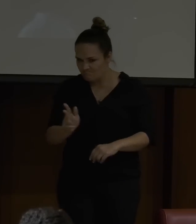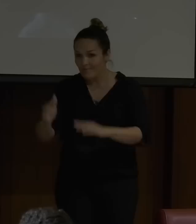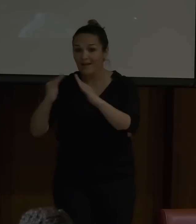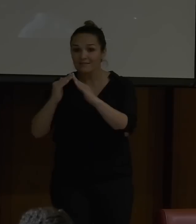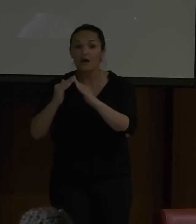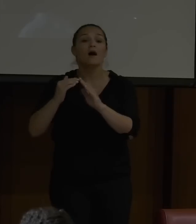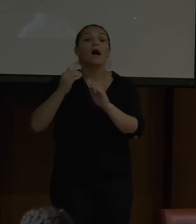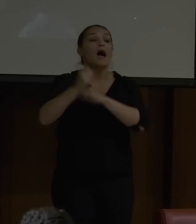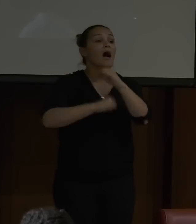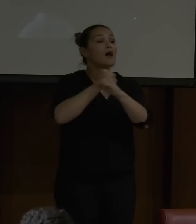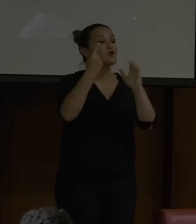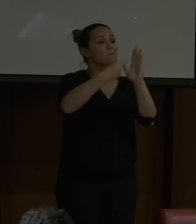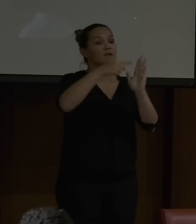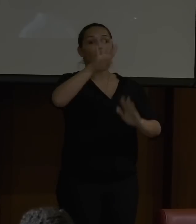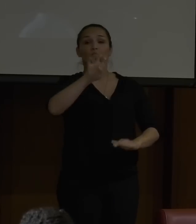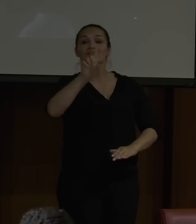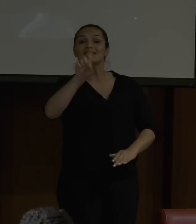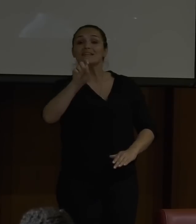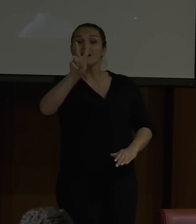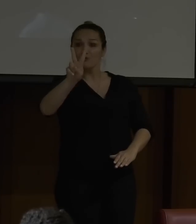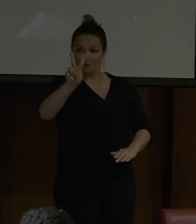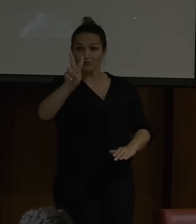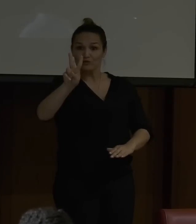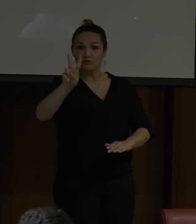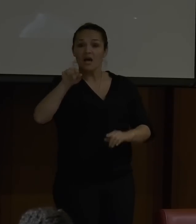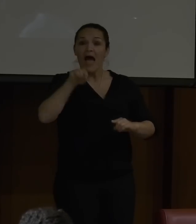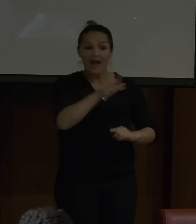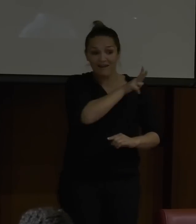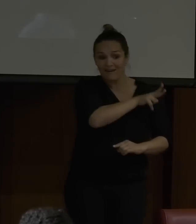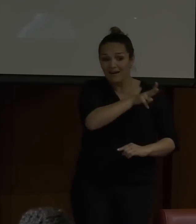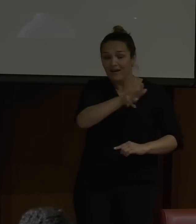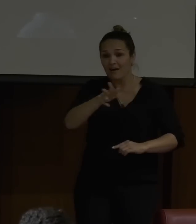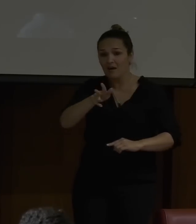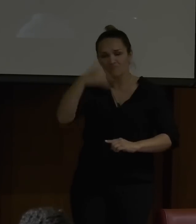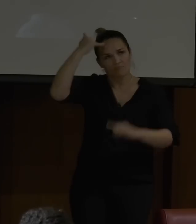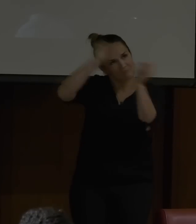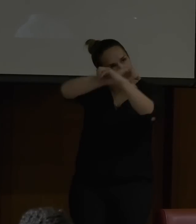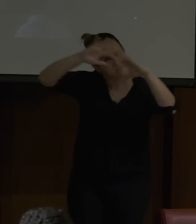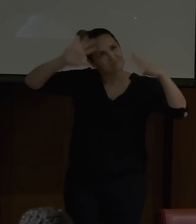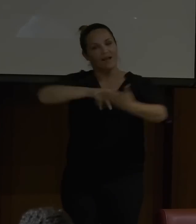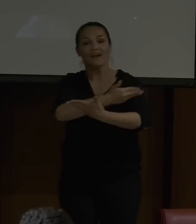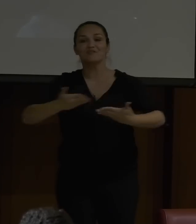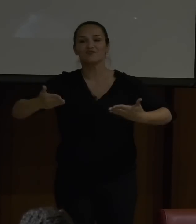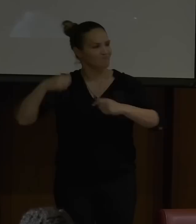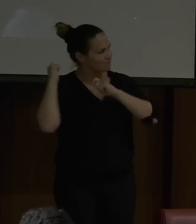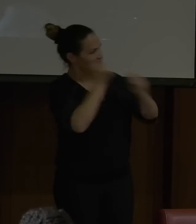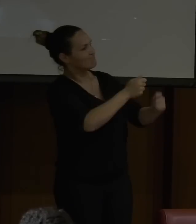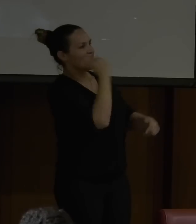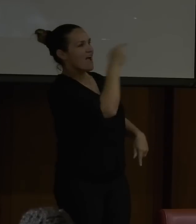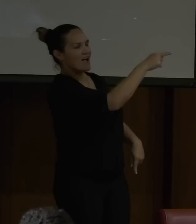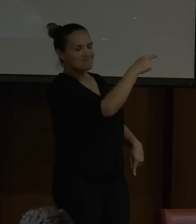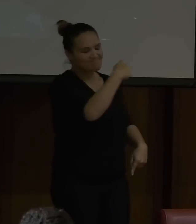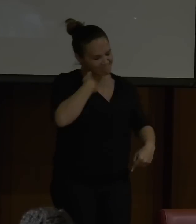año 1962. En el camino de regreso compuso un canto esperanzador, con el que pretendía